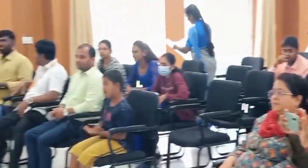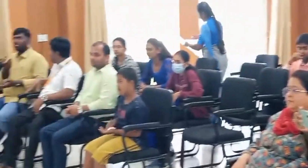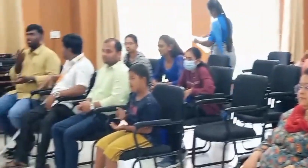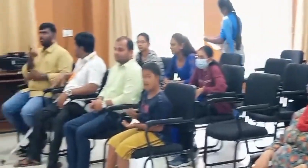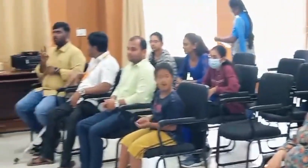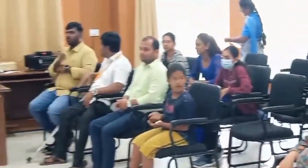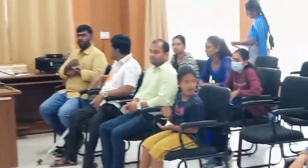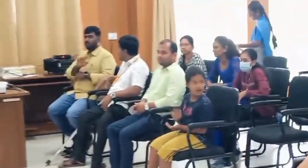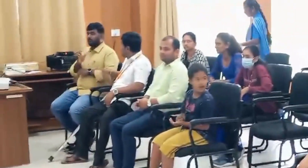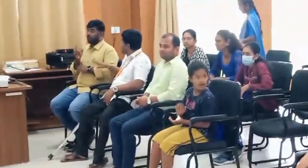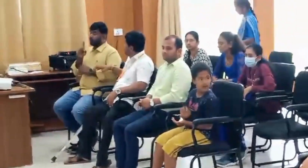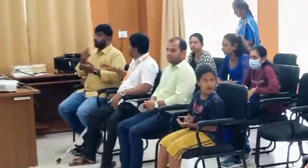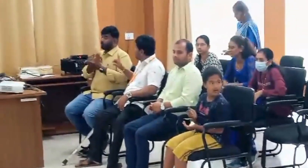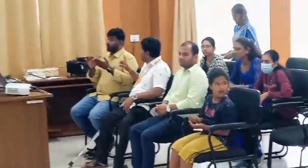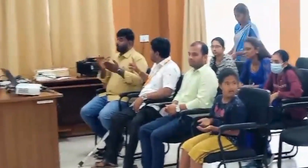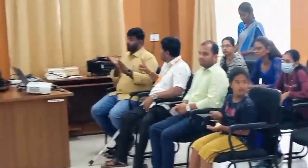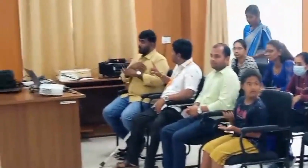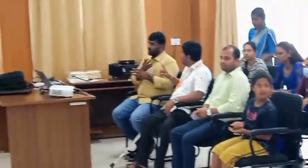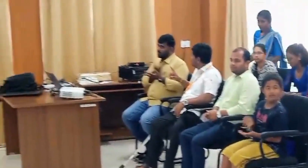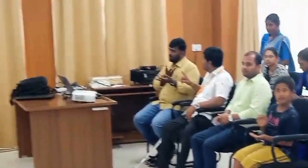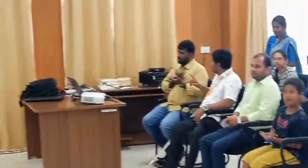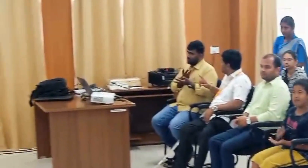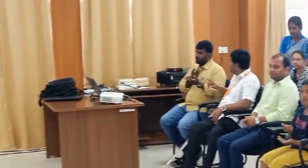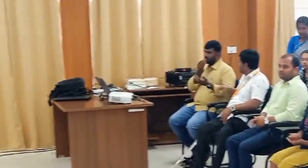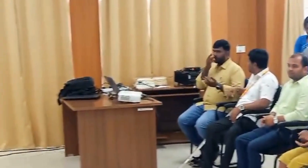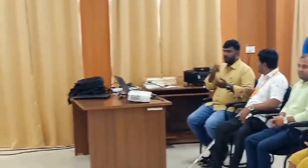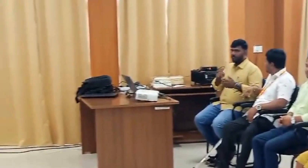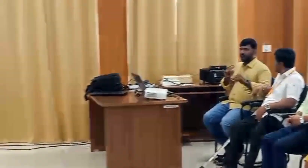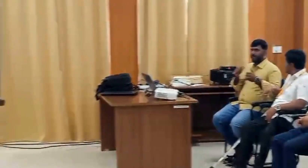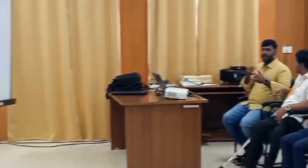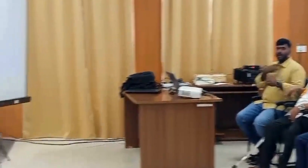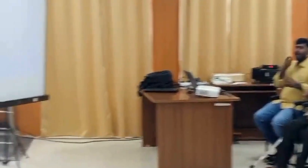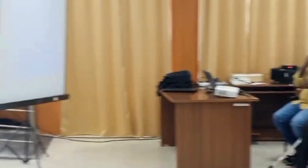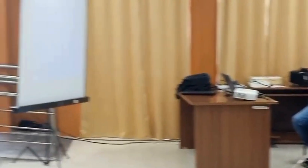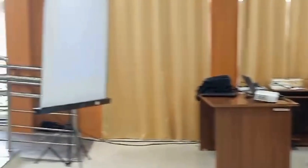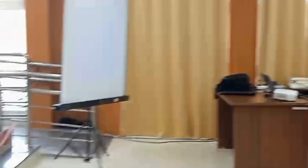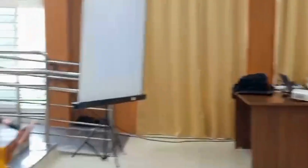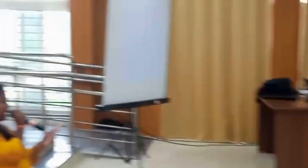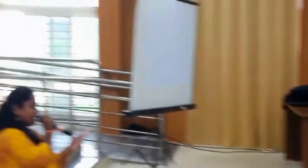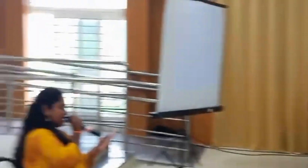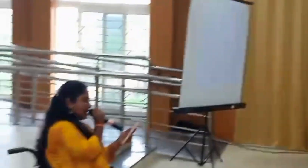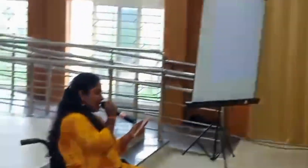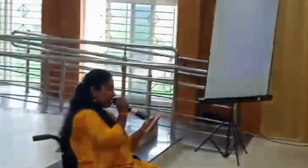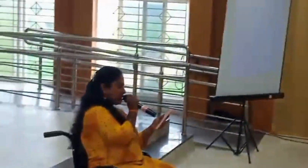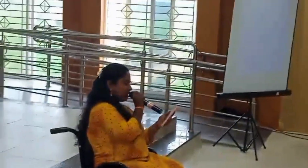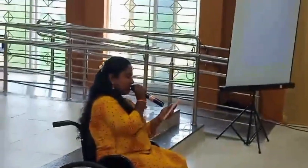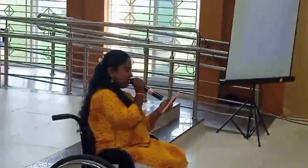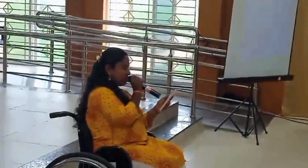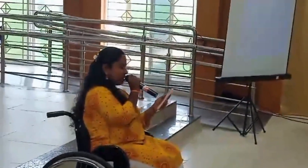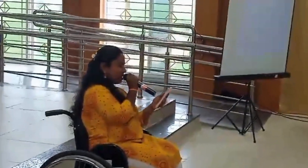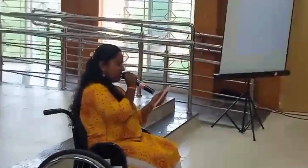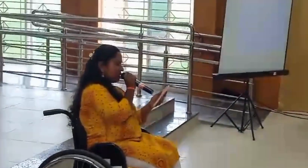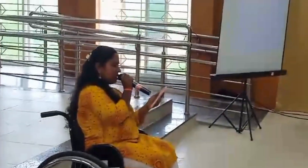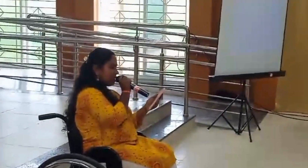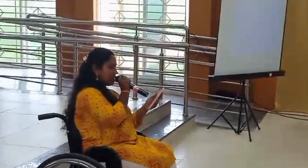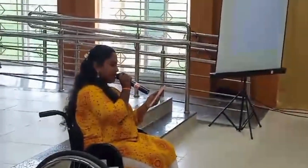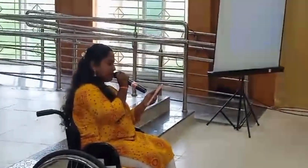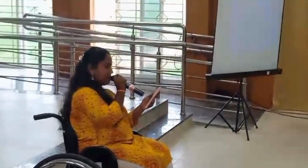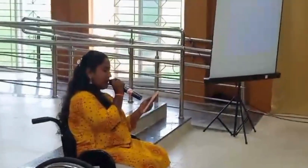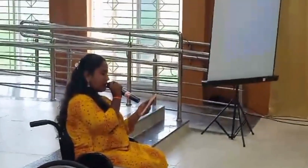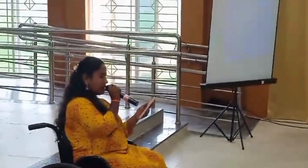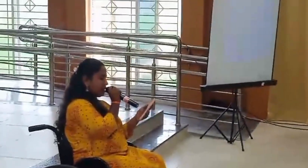ಮಾಲೆಯಲ್ಲಿ ಗತ ಸಾಹಸ ಸಾರುತ್ತಿರುವ ಶಾಸನಗಳ ಸಾಲಿನಲ್ಲಿ ಇತಿಹಾಸದ